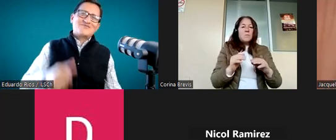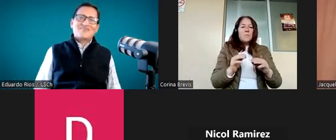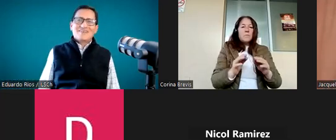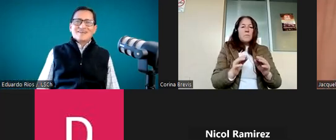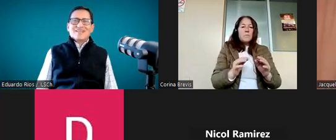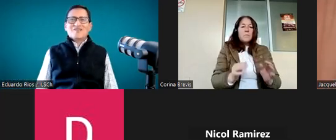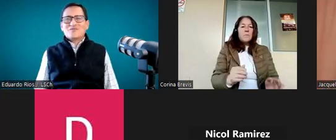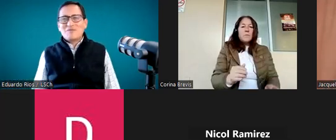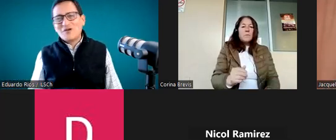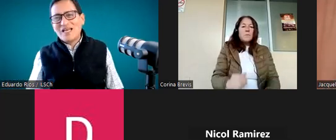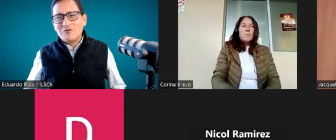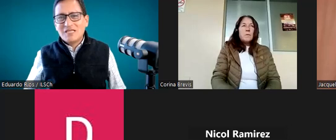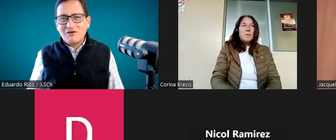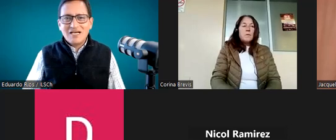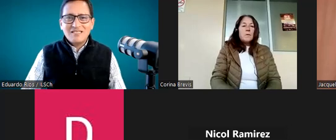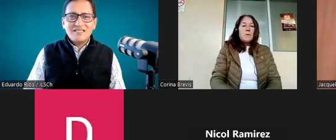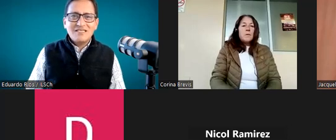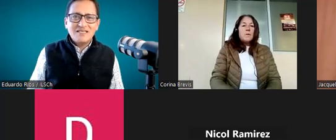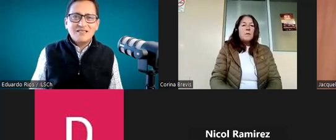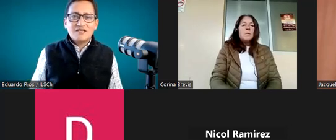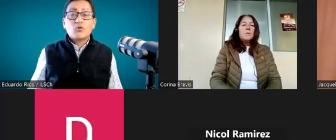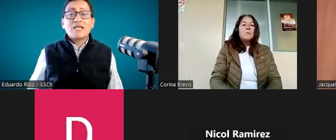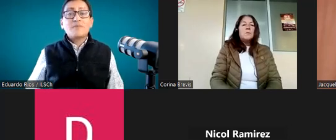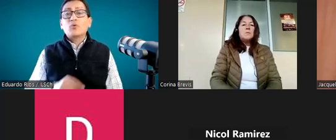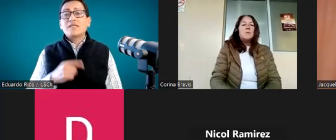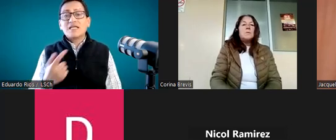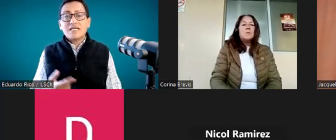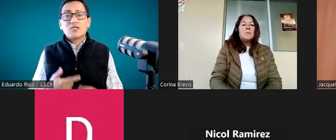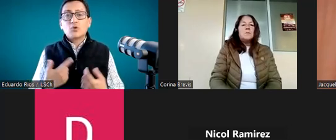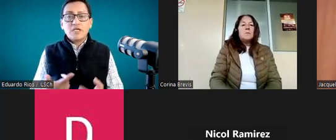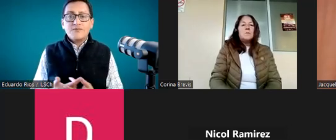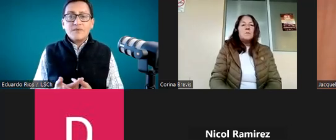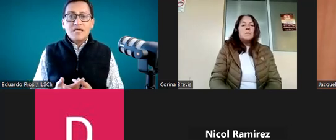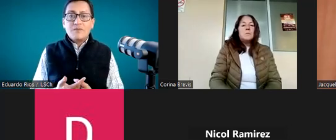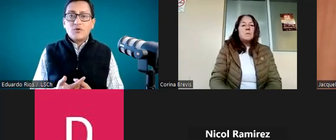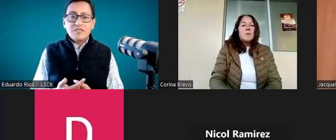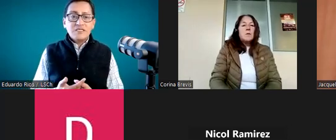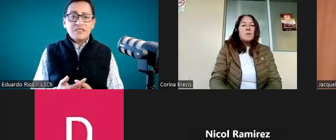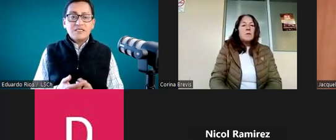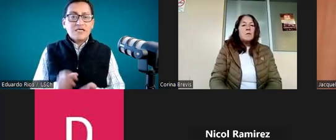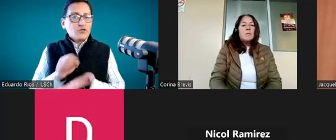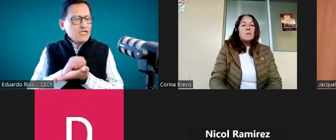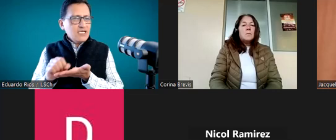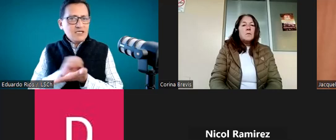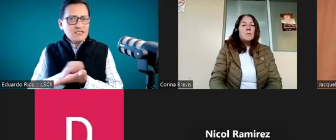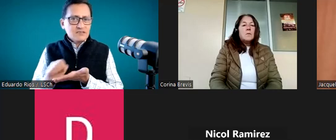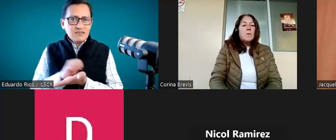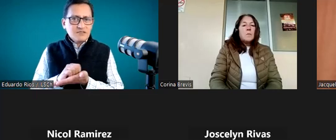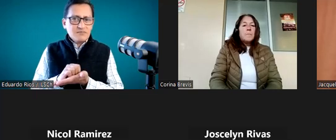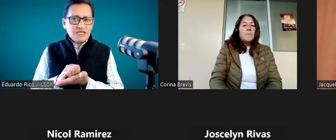Eso. Listo. Espero que les haya gustado la clase y cualquier pregunta que tengan, duda, aprovechen de anotar